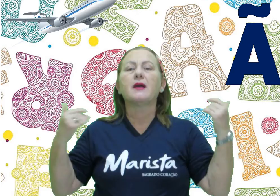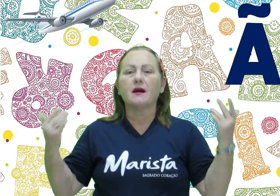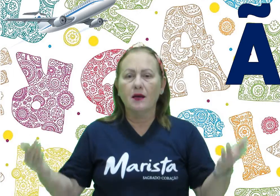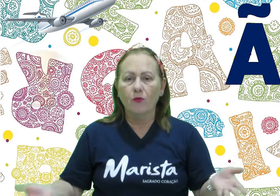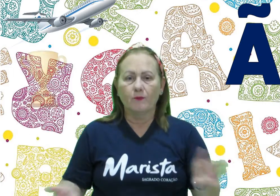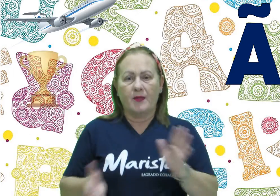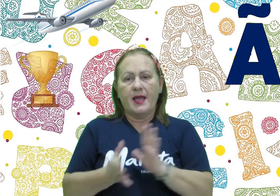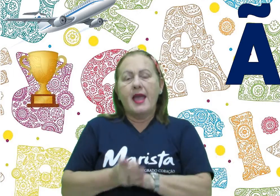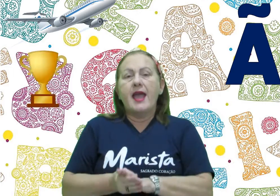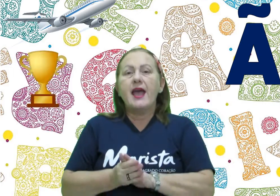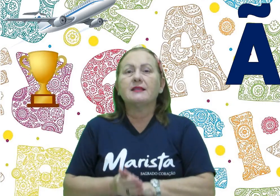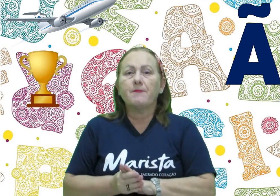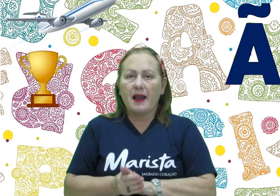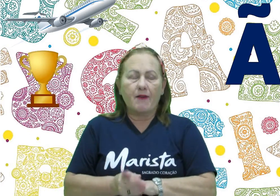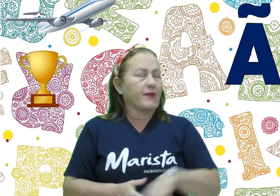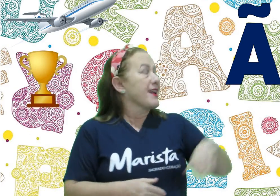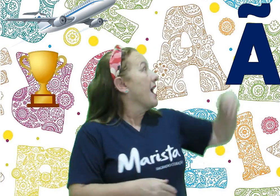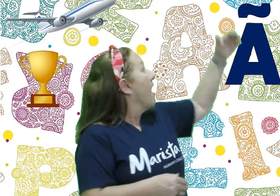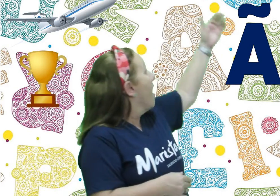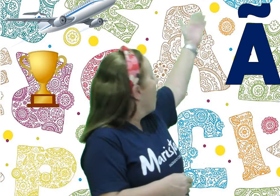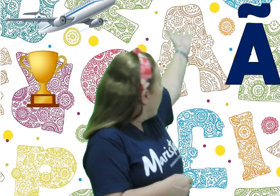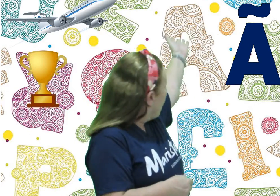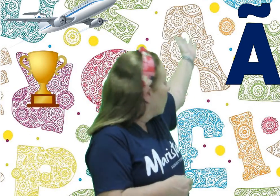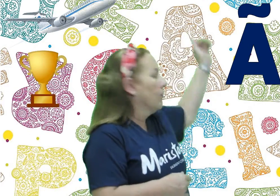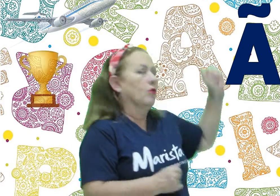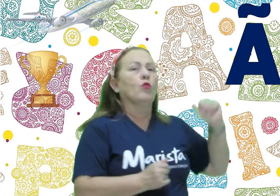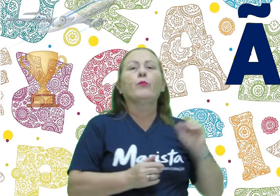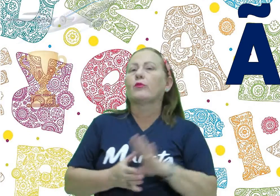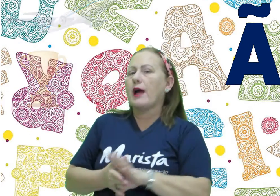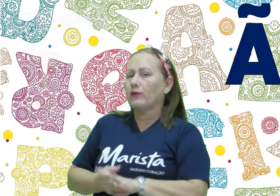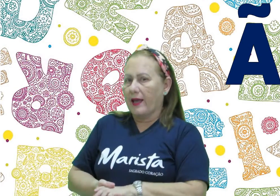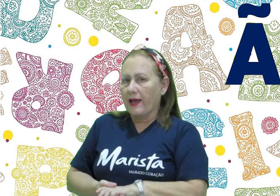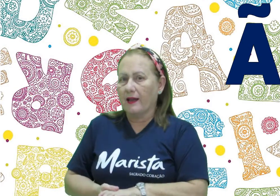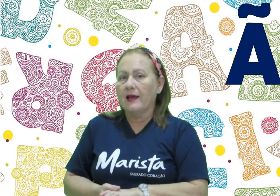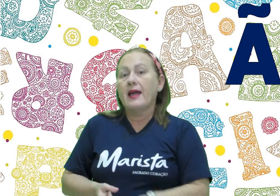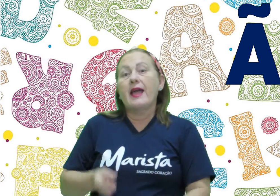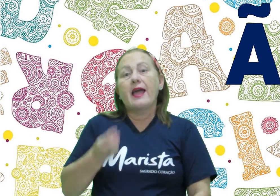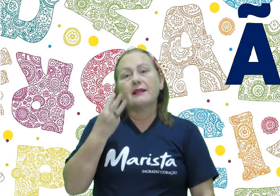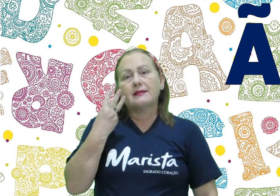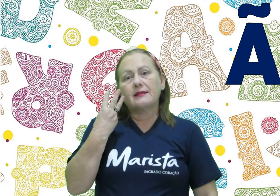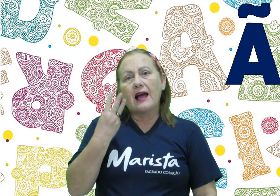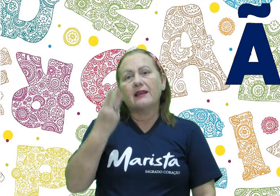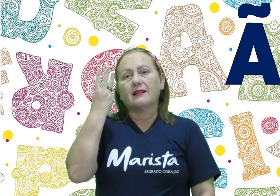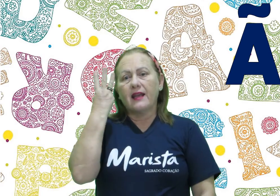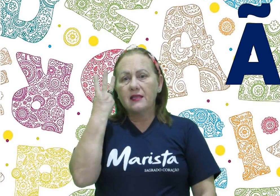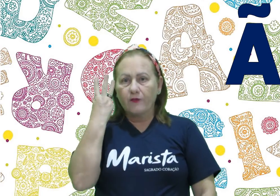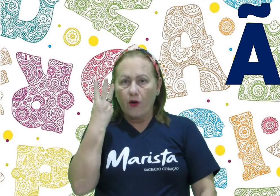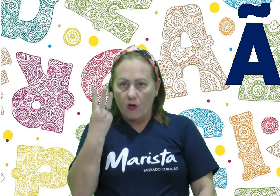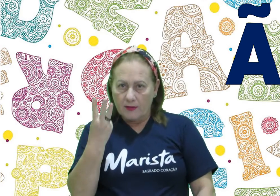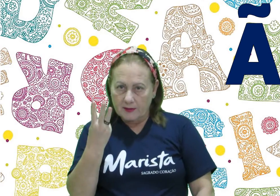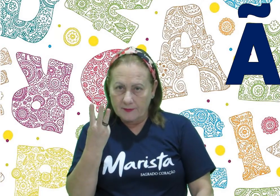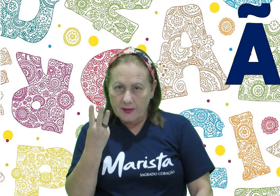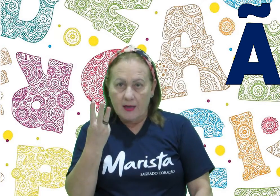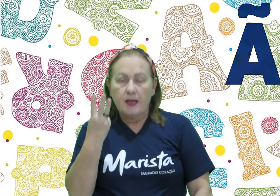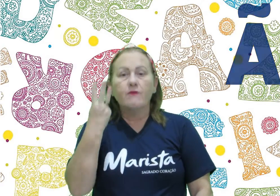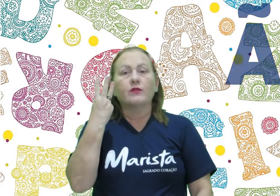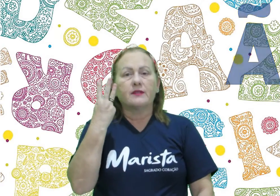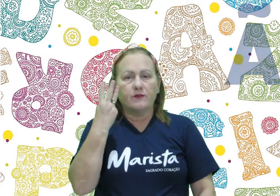Campeão. Essa palavrinha ão, o plural dela, ela se dá em três formas. E vocês vão